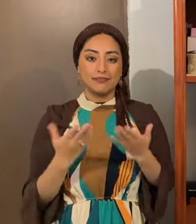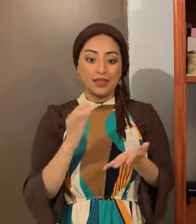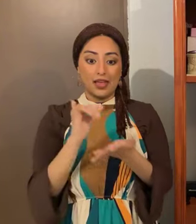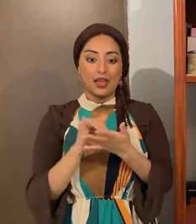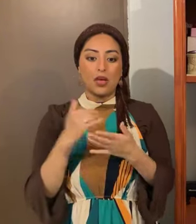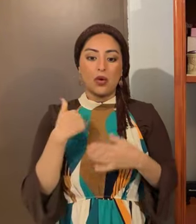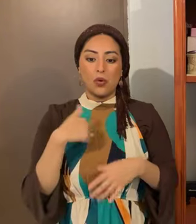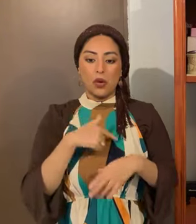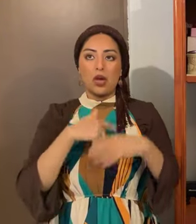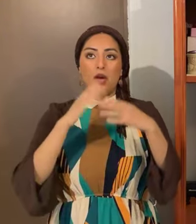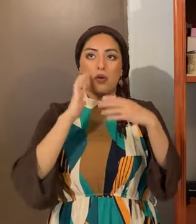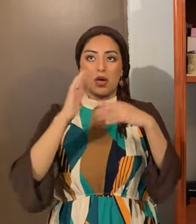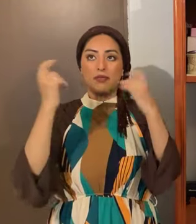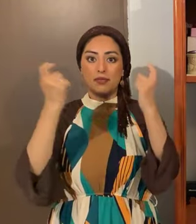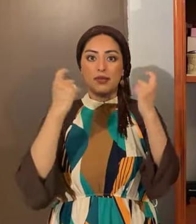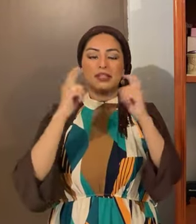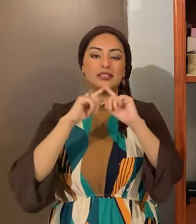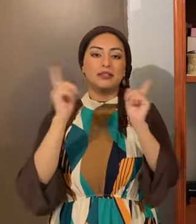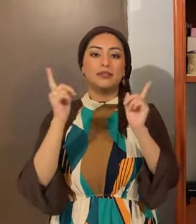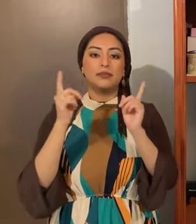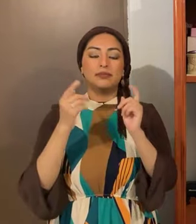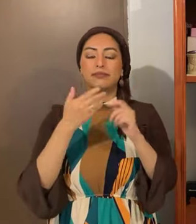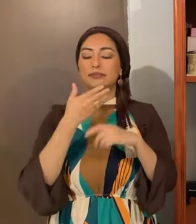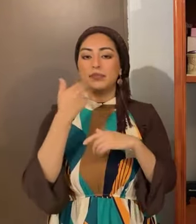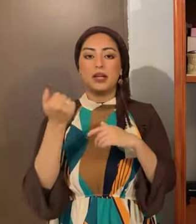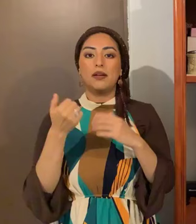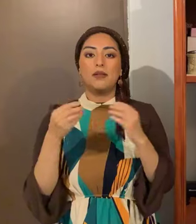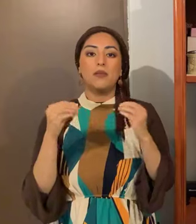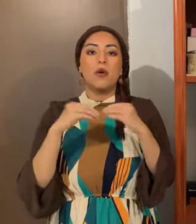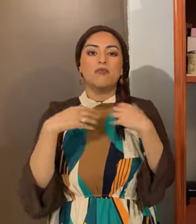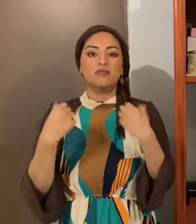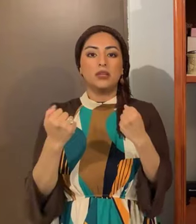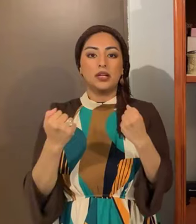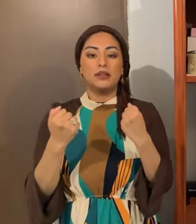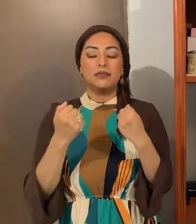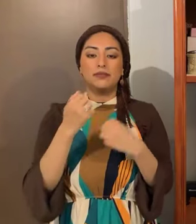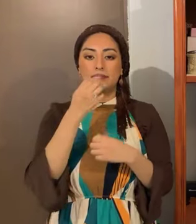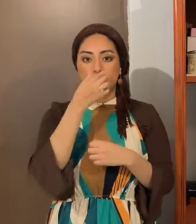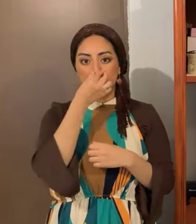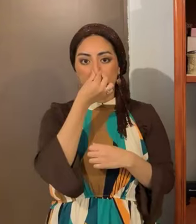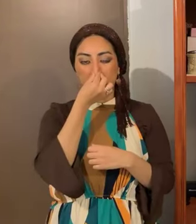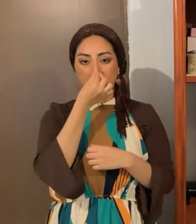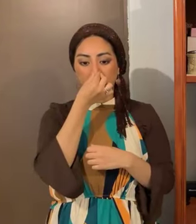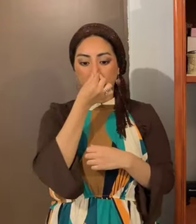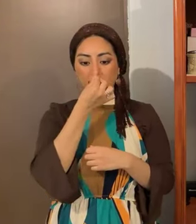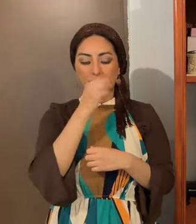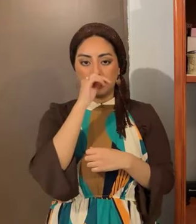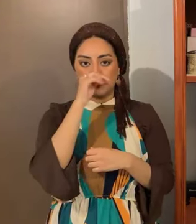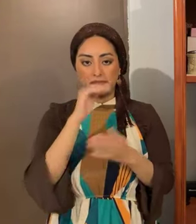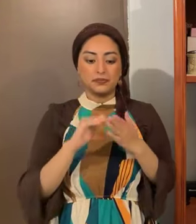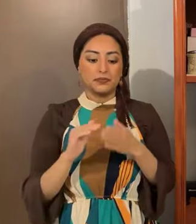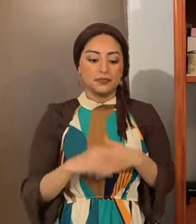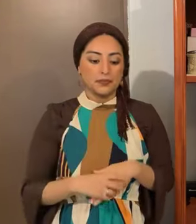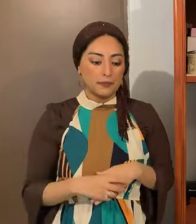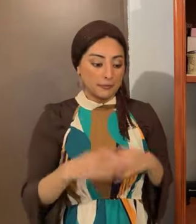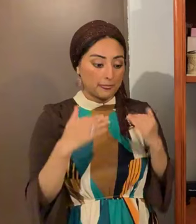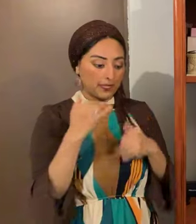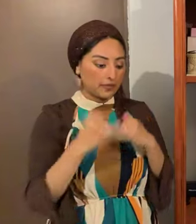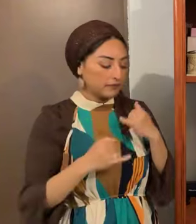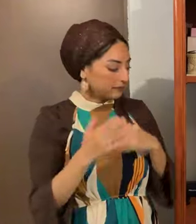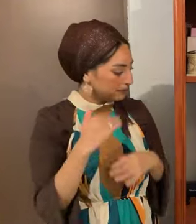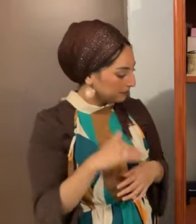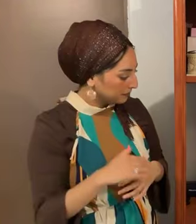vamos a exaltar muy diferente, con mucha intensidad, como debe de ser, como Él quiere que se haga. La última